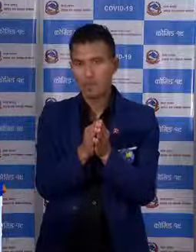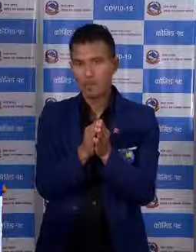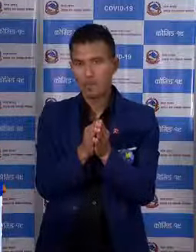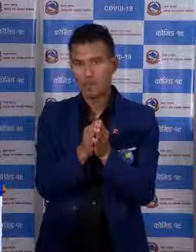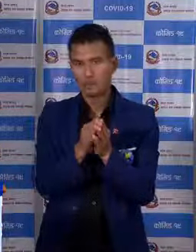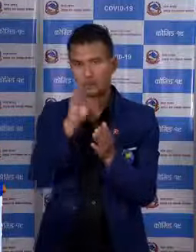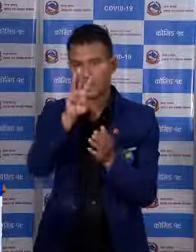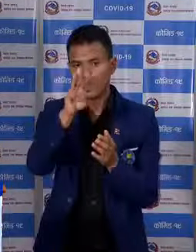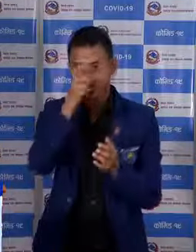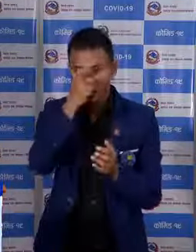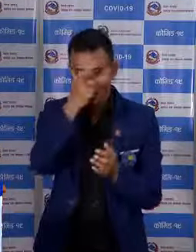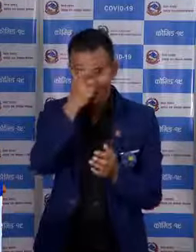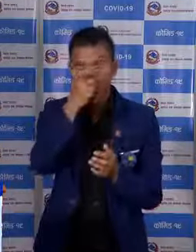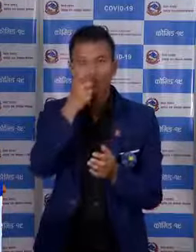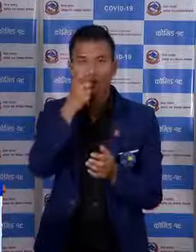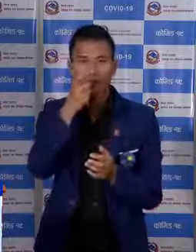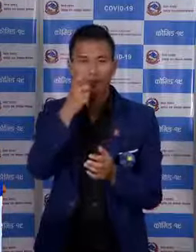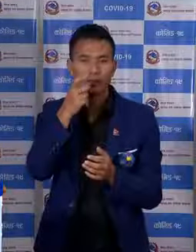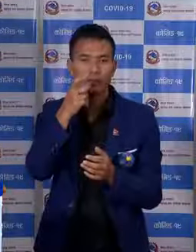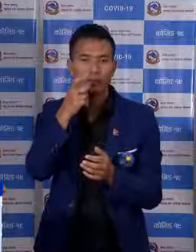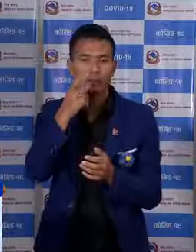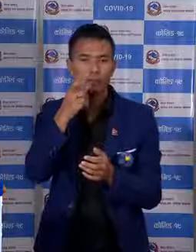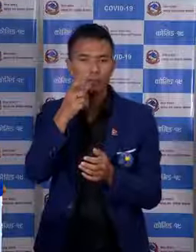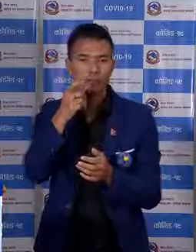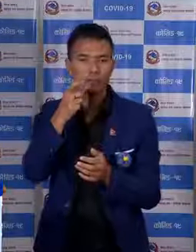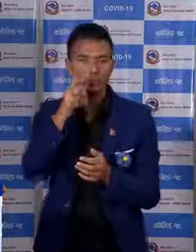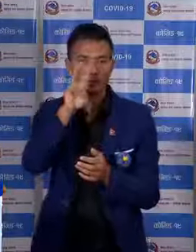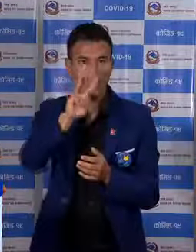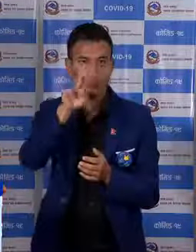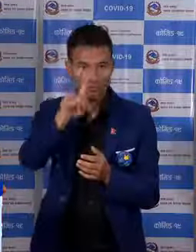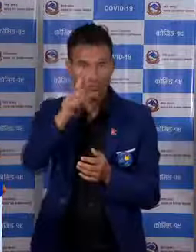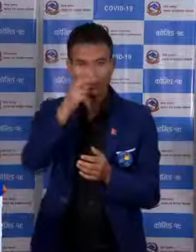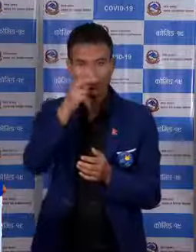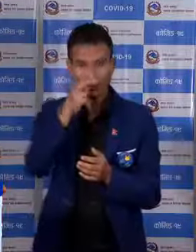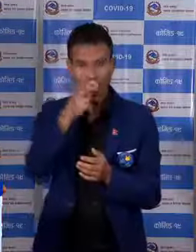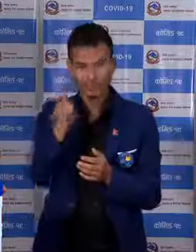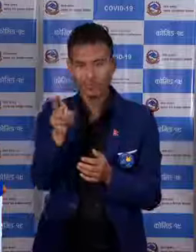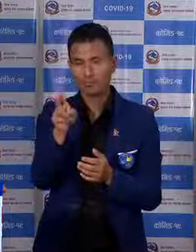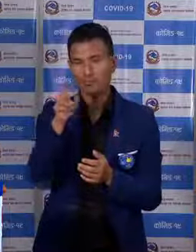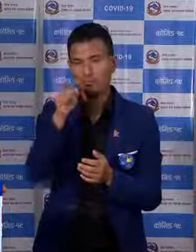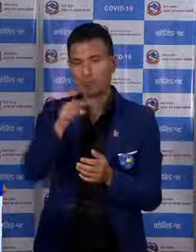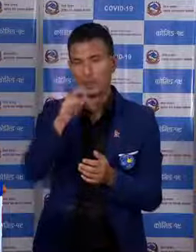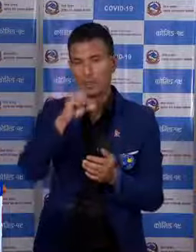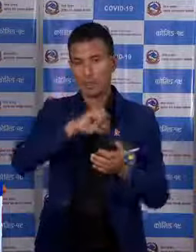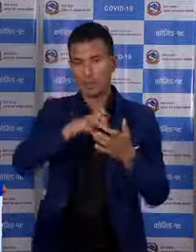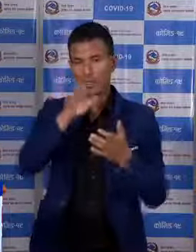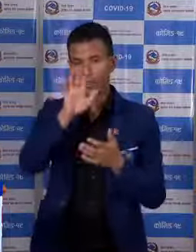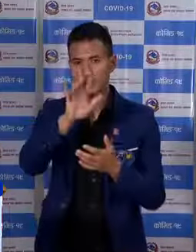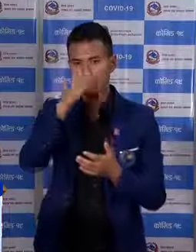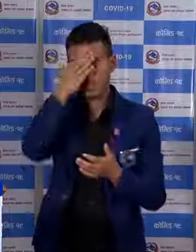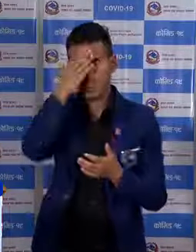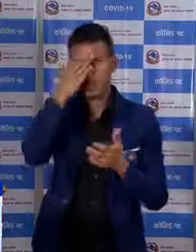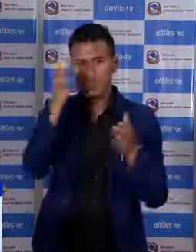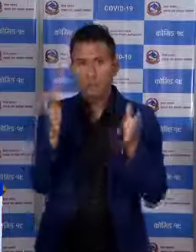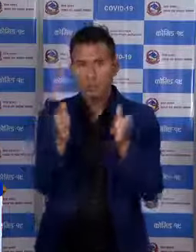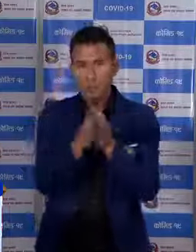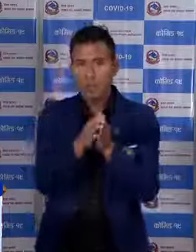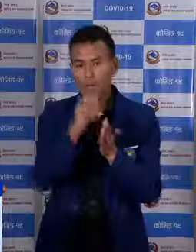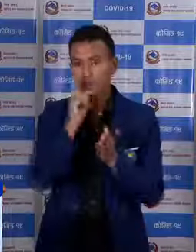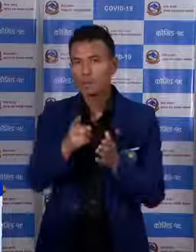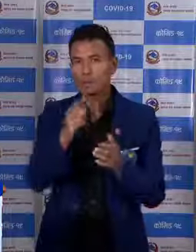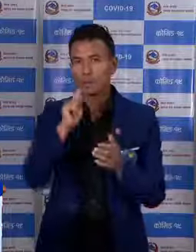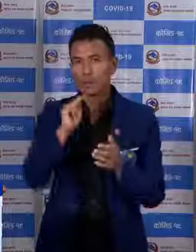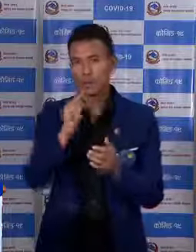331 तेहां को संक्रमन को कूल संख्या रहेको छा